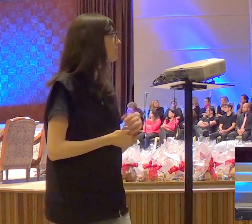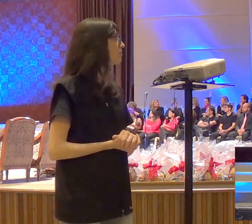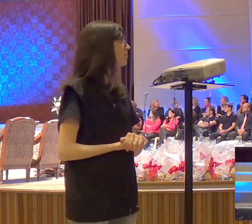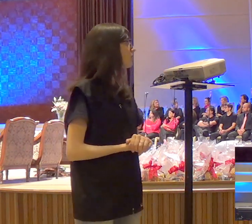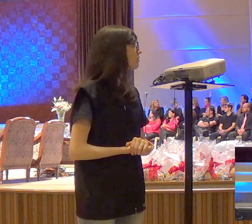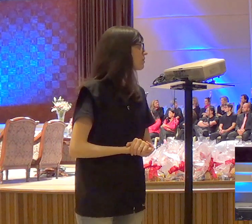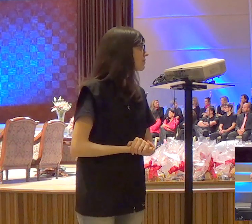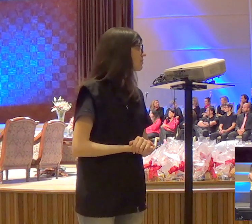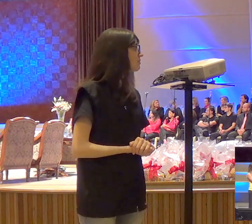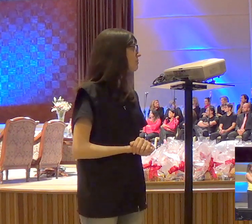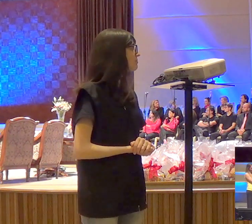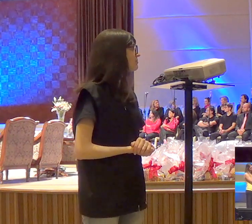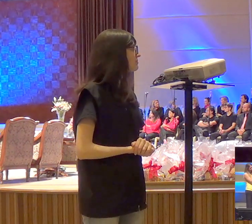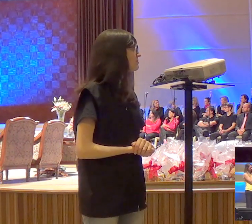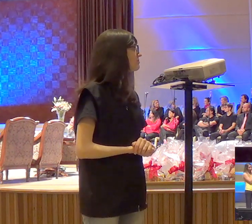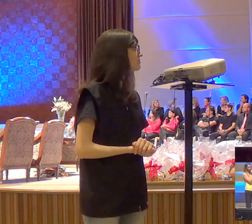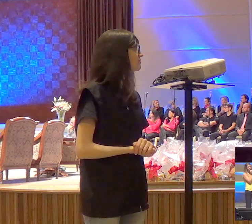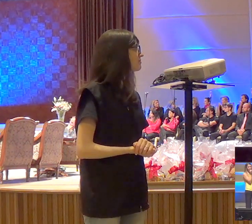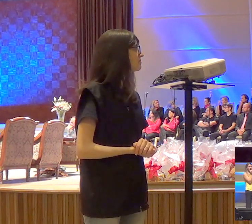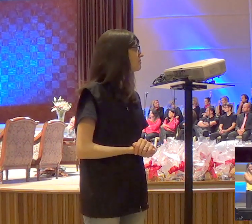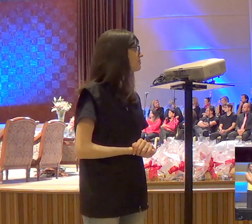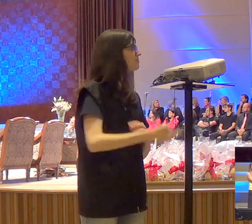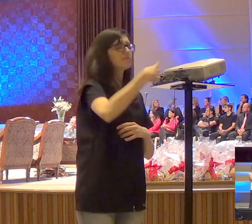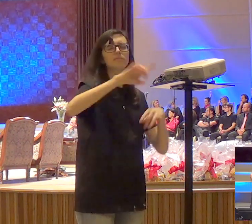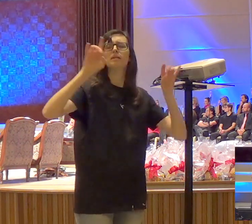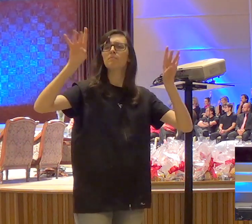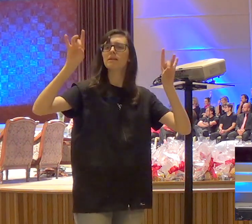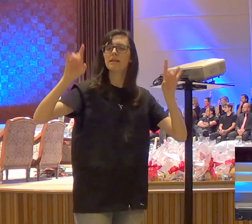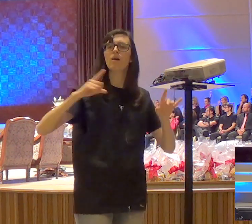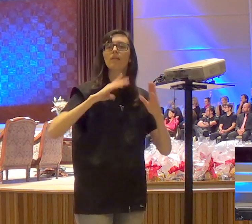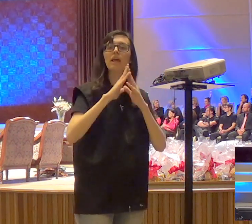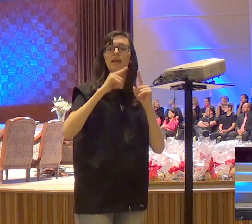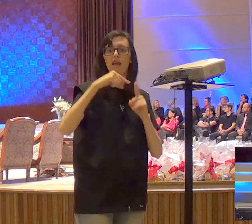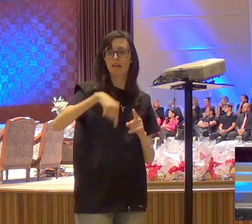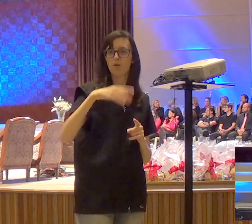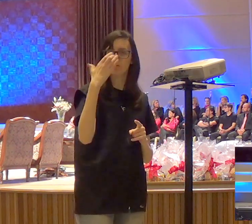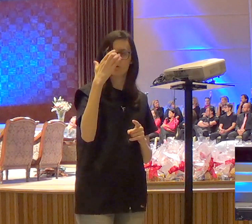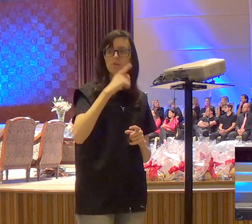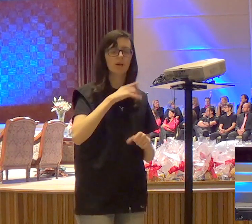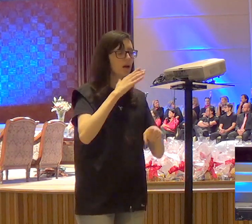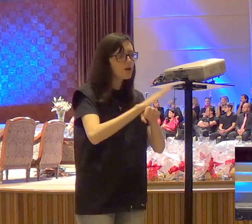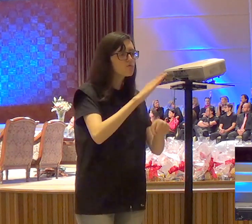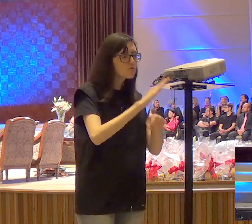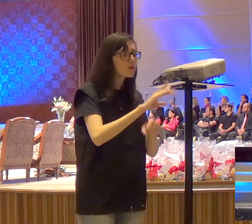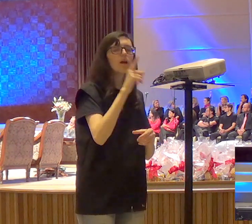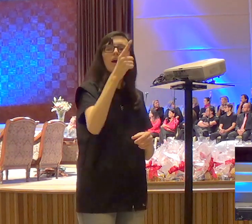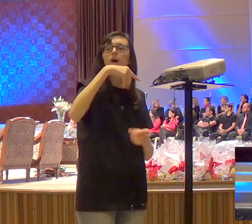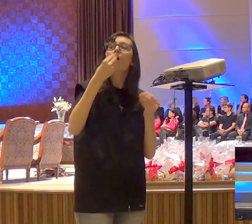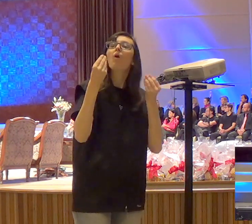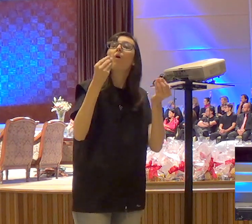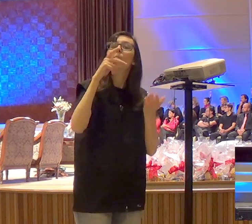show you what they can look like if they're made up. É um projeto especial feito por uma igreja aqui de Curitiba para mostrar para você como